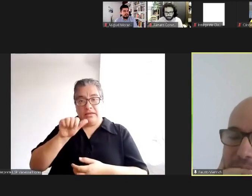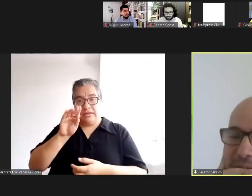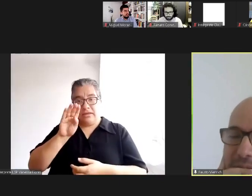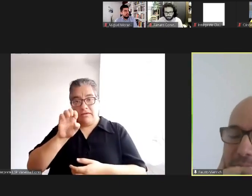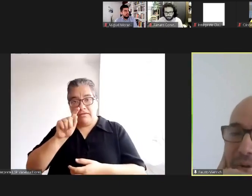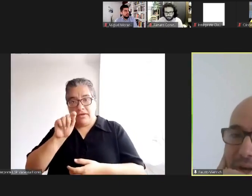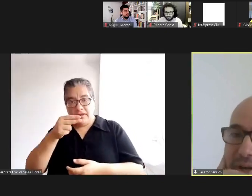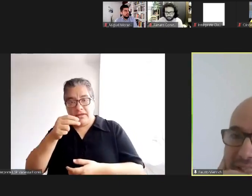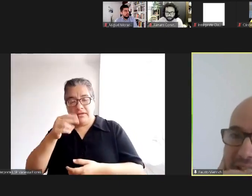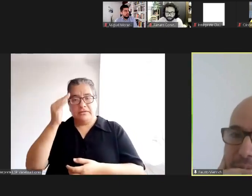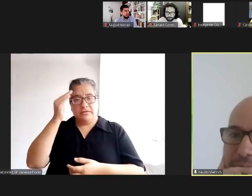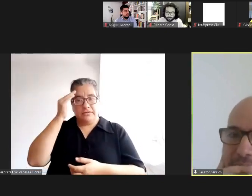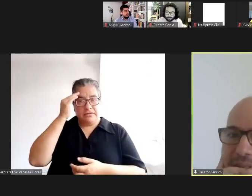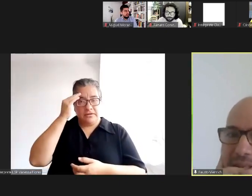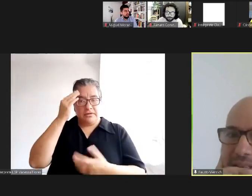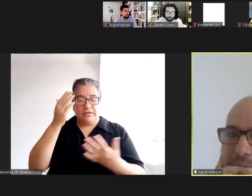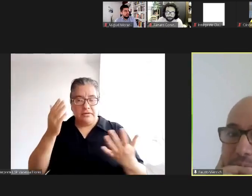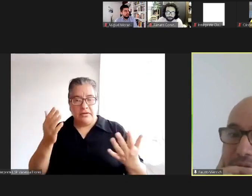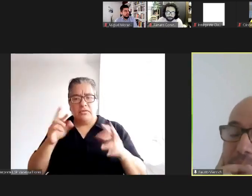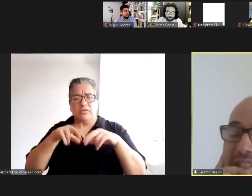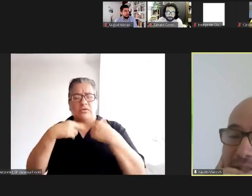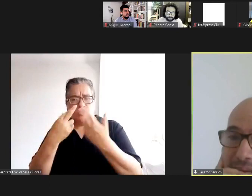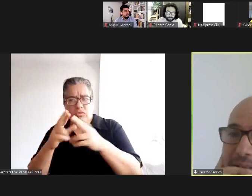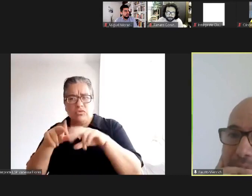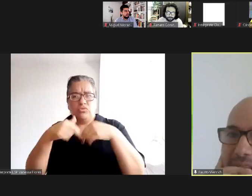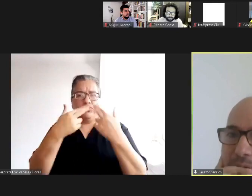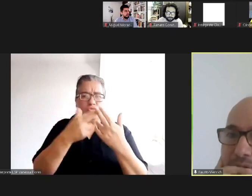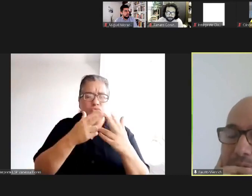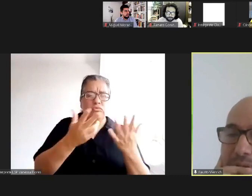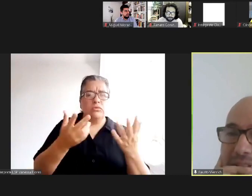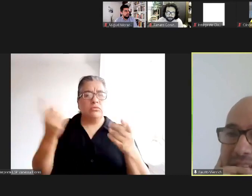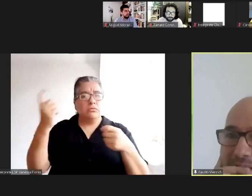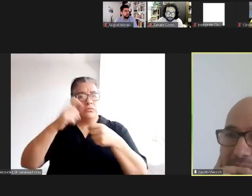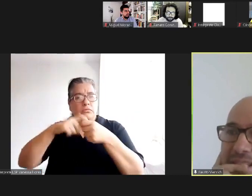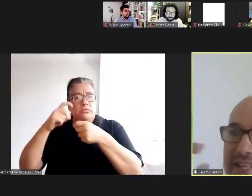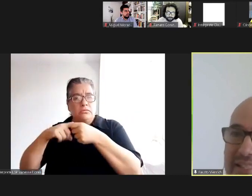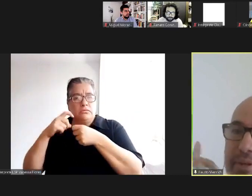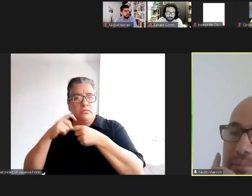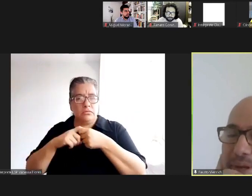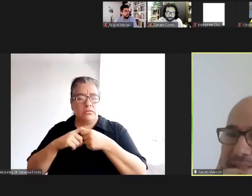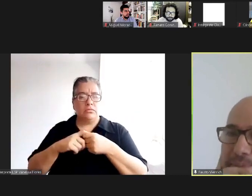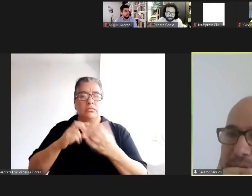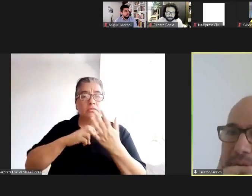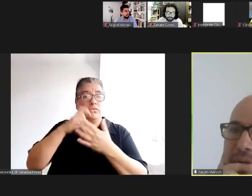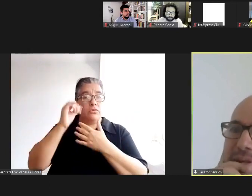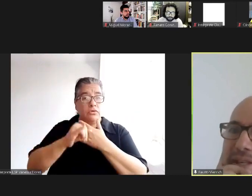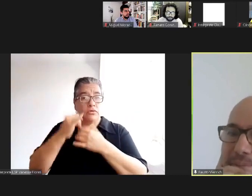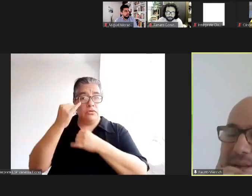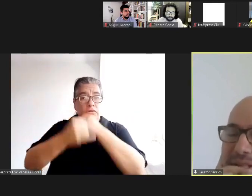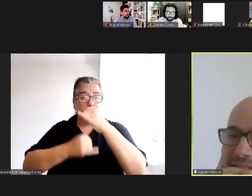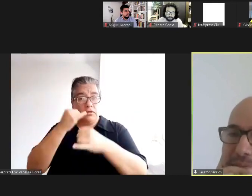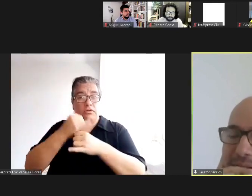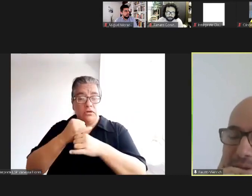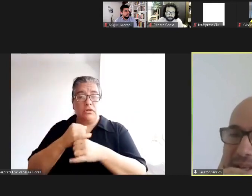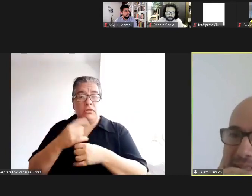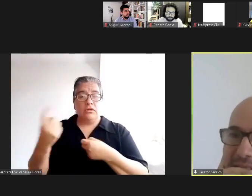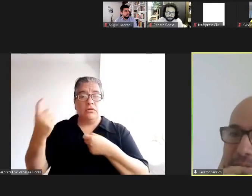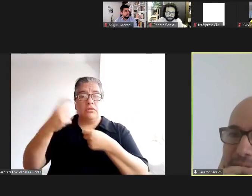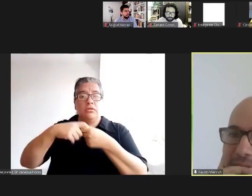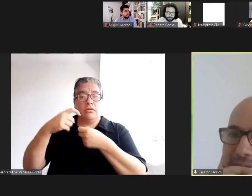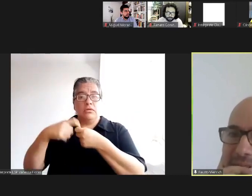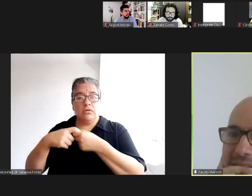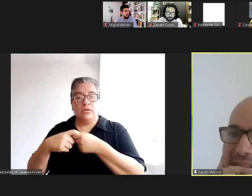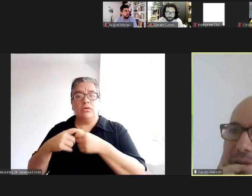ellos, también con el colectivo, hemos podido participar también en algunos eventos internacionales en que también han participado el